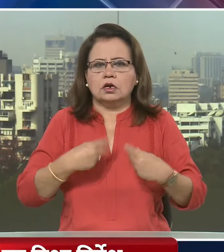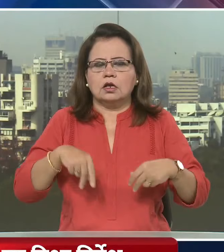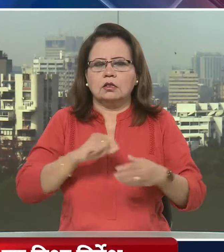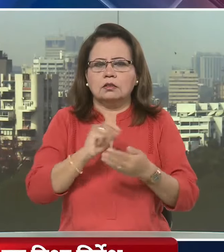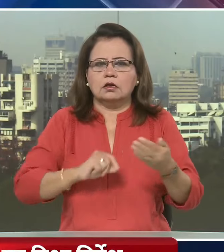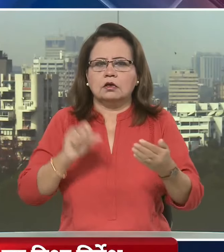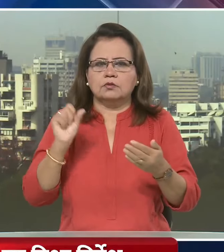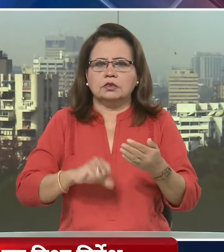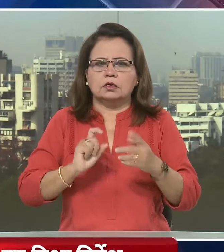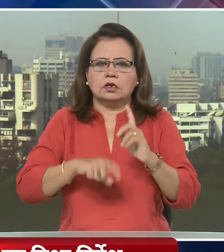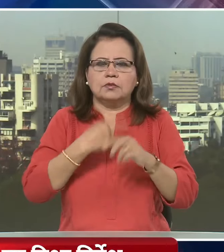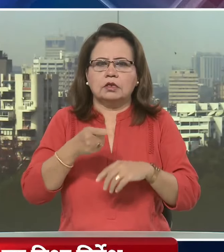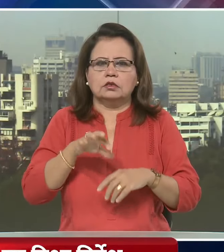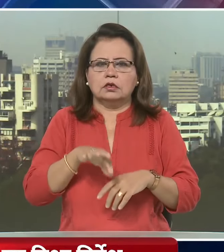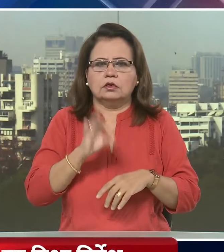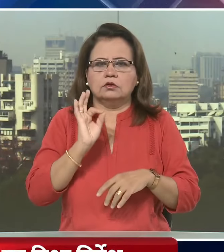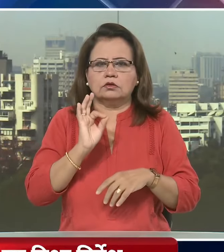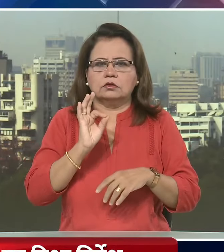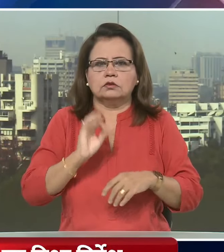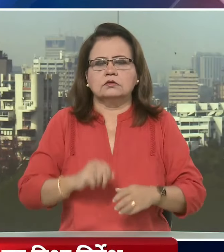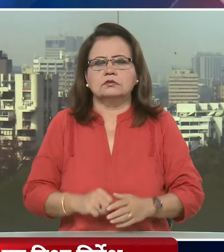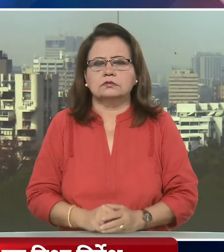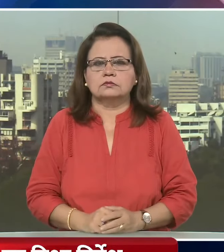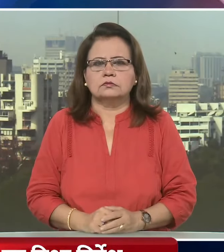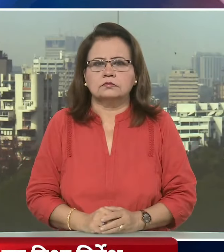के बाद की गई नियुक्ति।